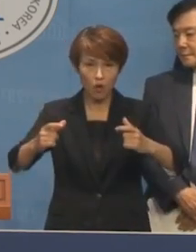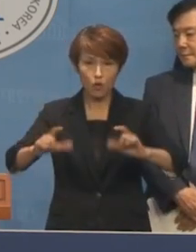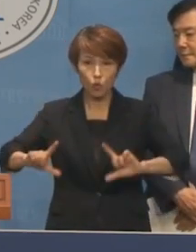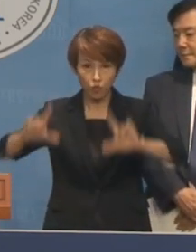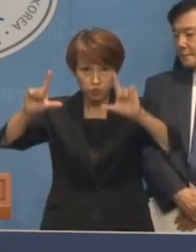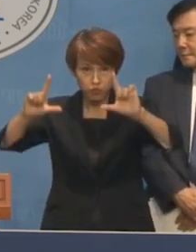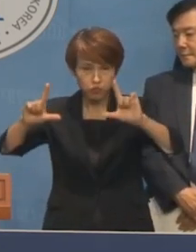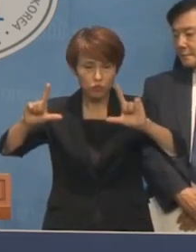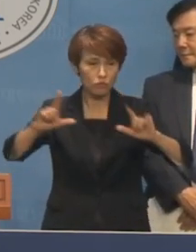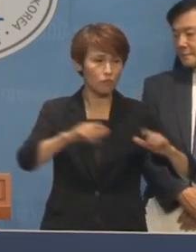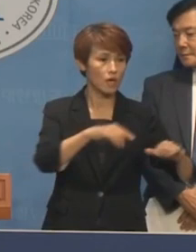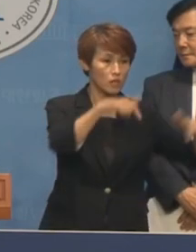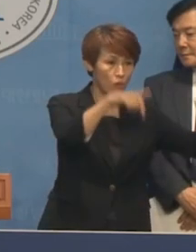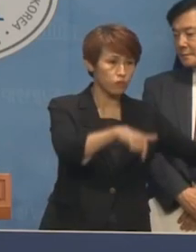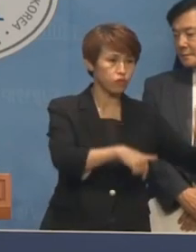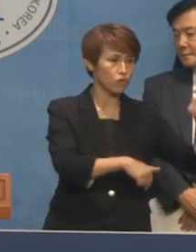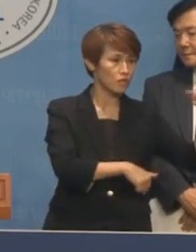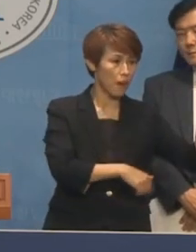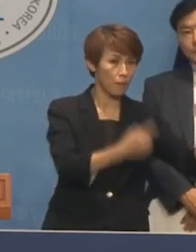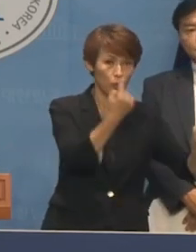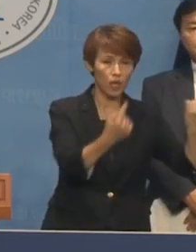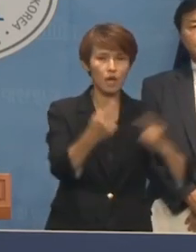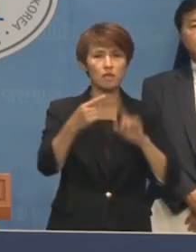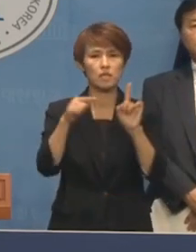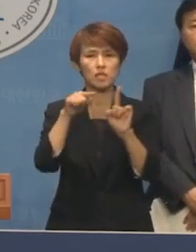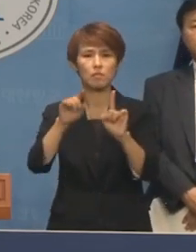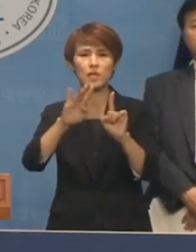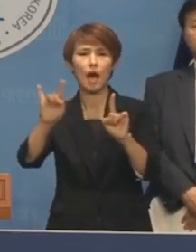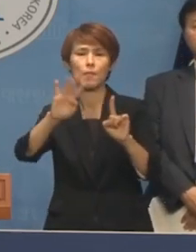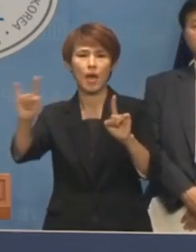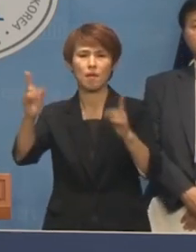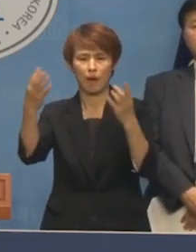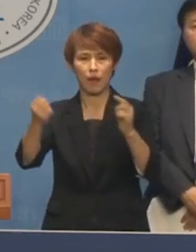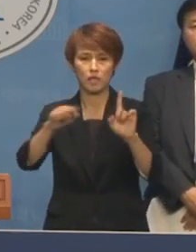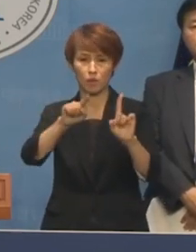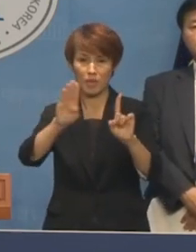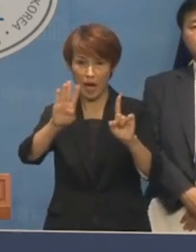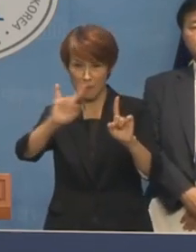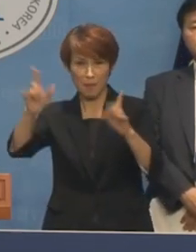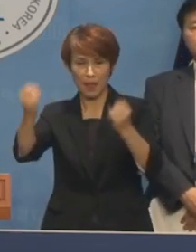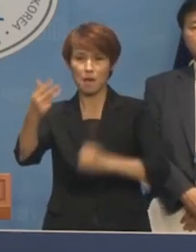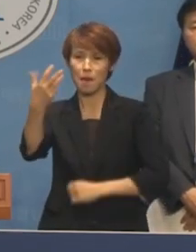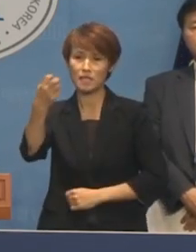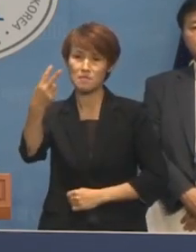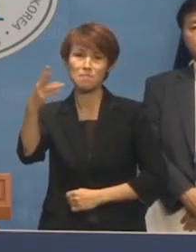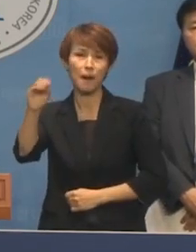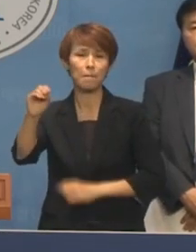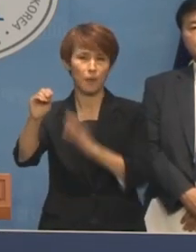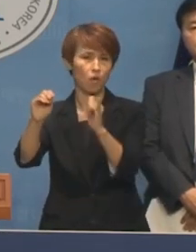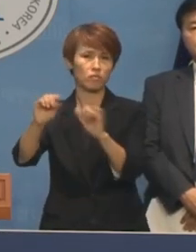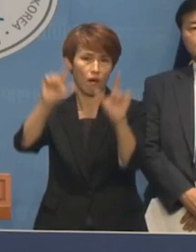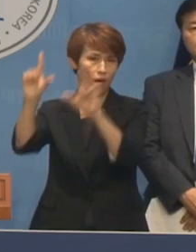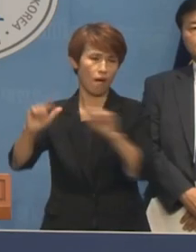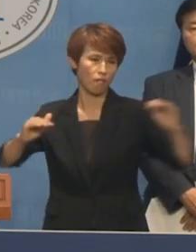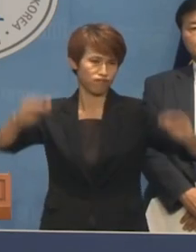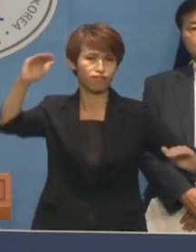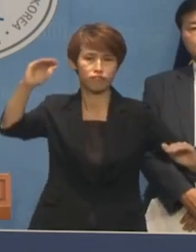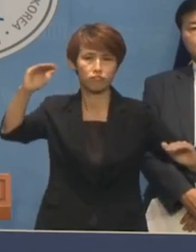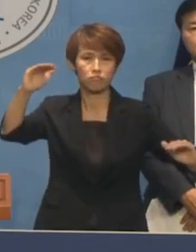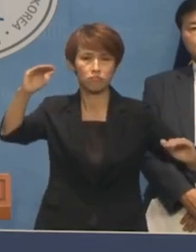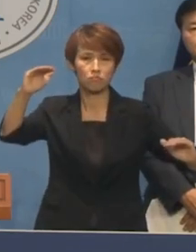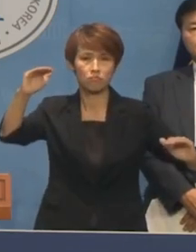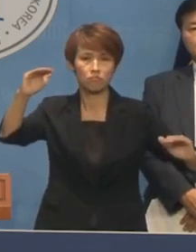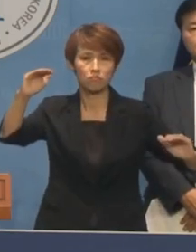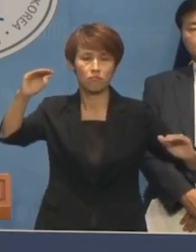60만 명보다 1.4배나 많은 82만여 명의 인구가 거주하고 있습니다.